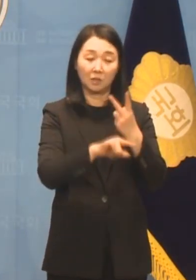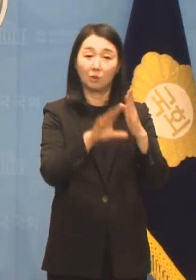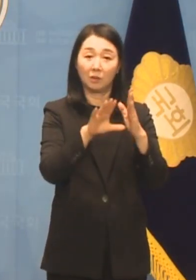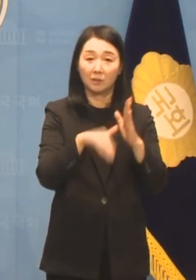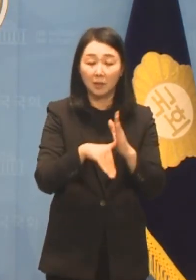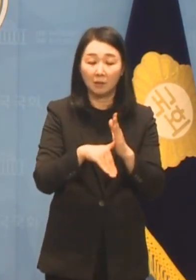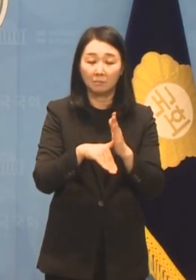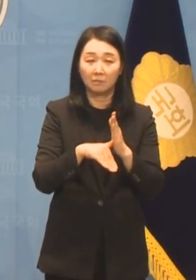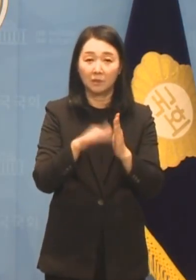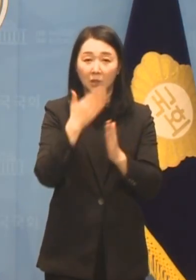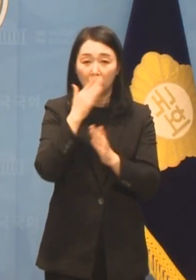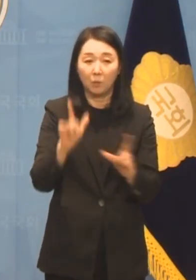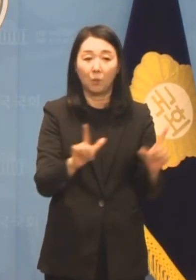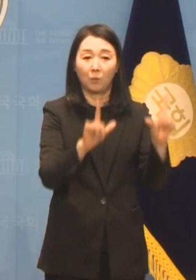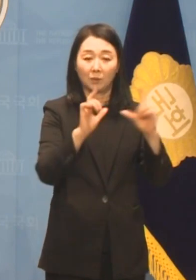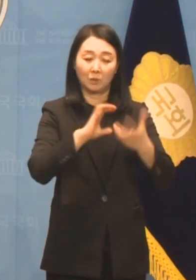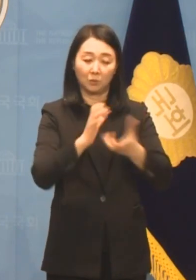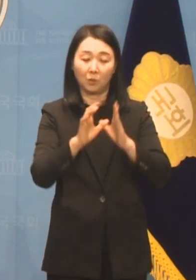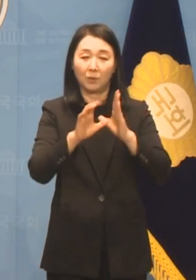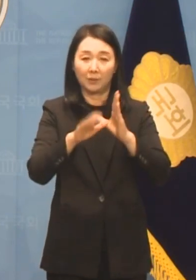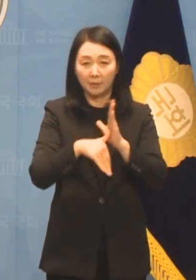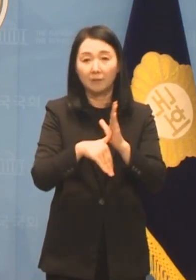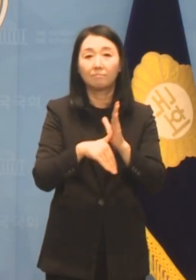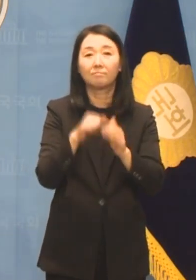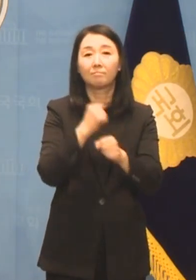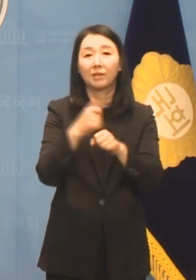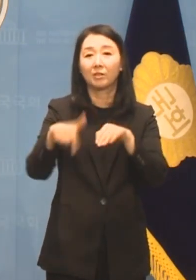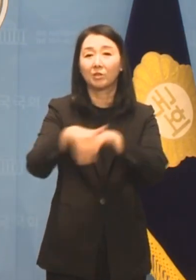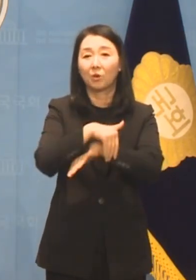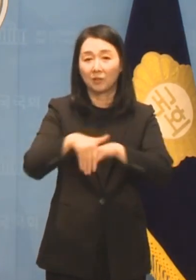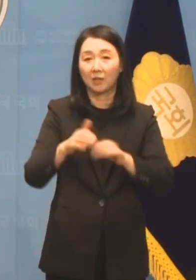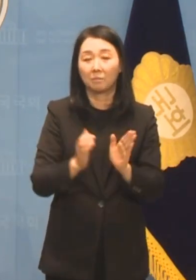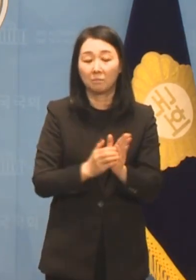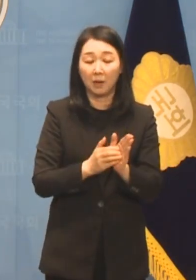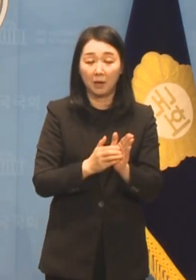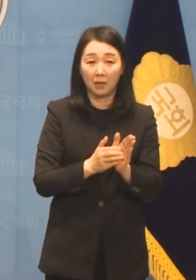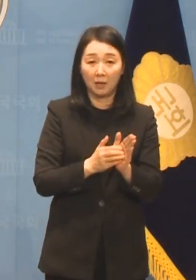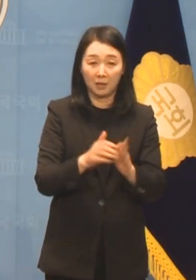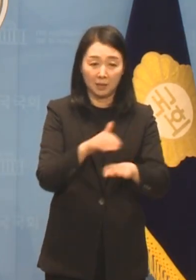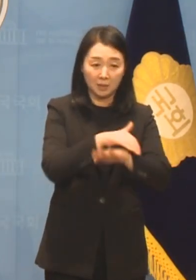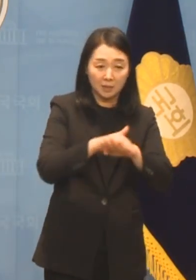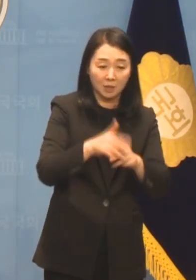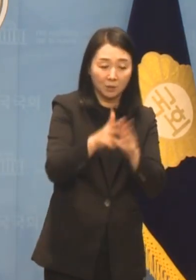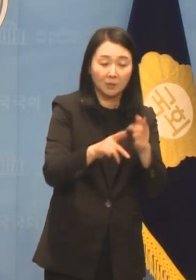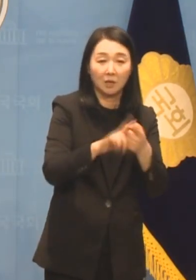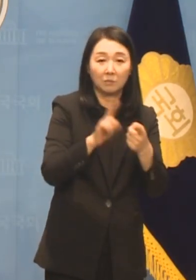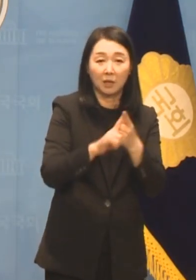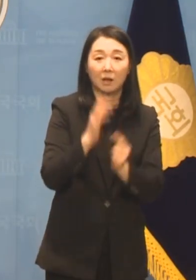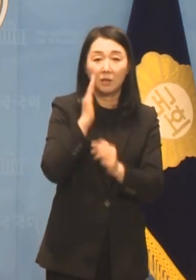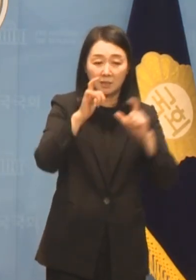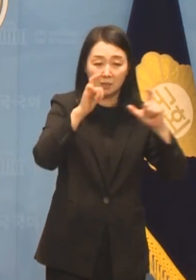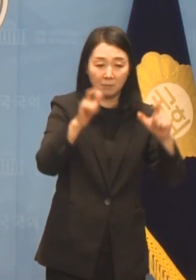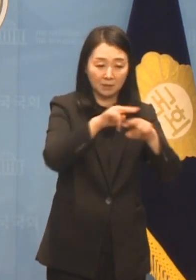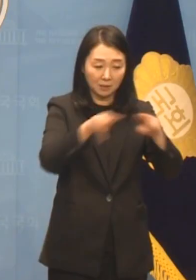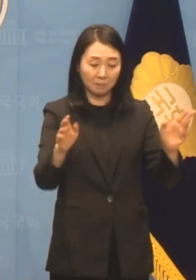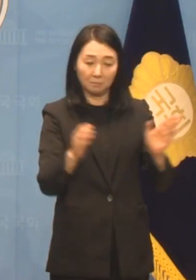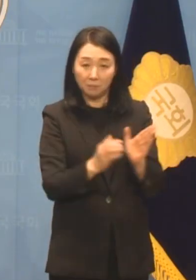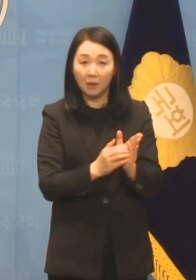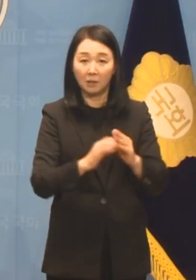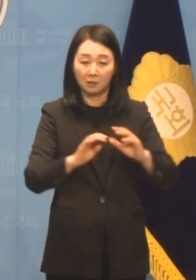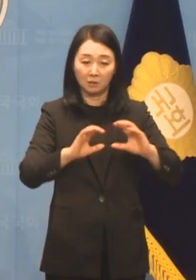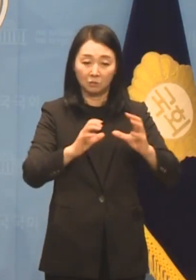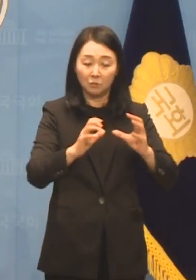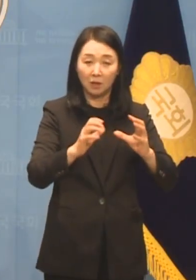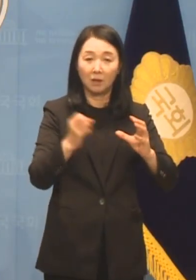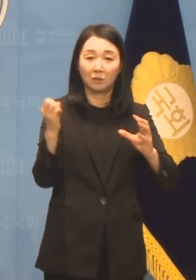민생 토론회에서 도입한 정책입니다. 전략 사업으로 그린벨트를 해제하는 경우에 국가나